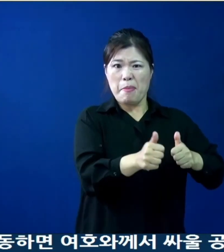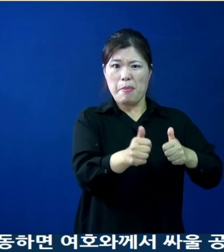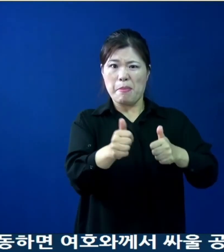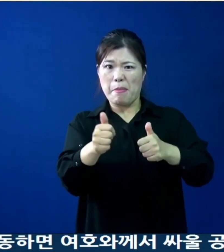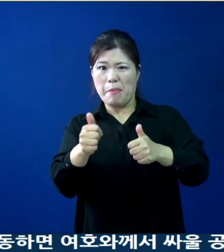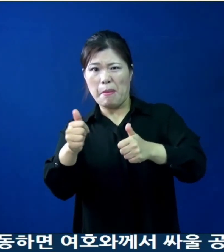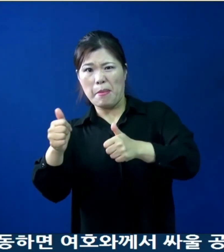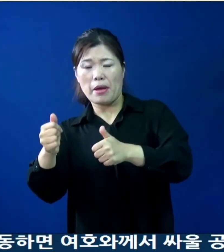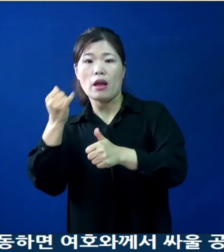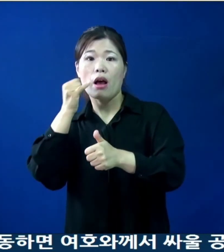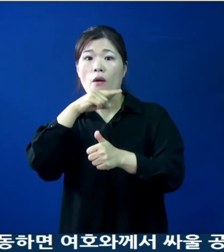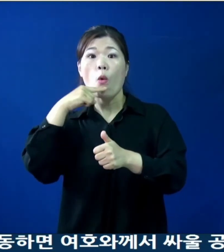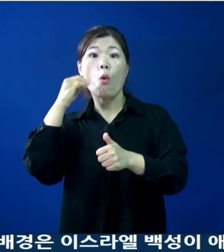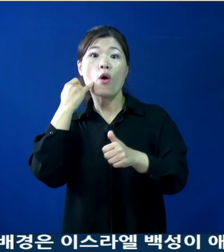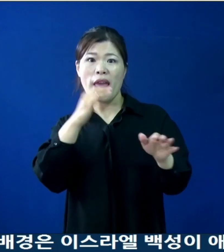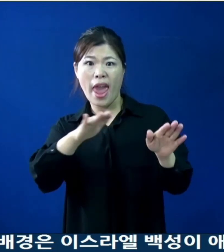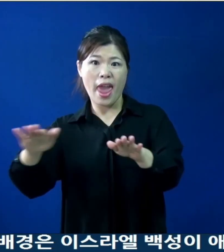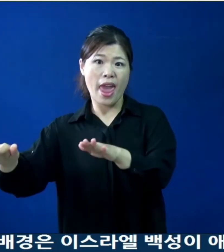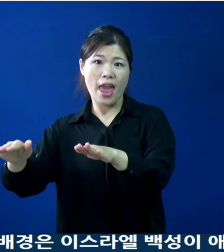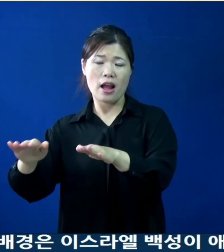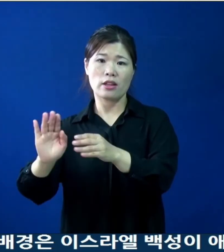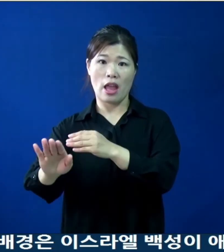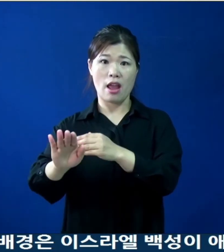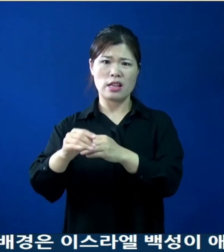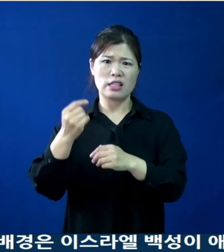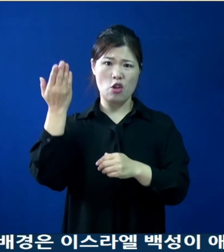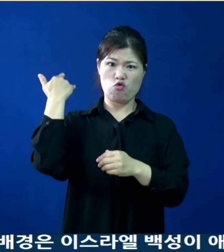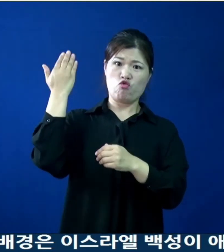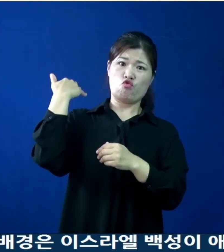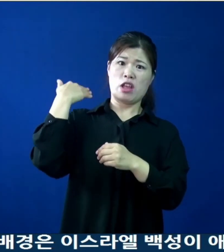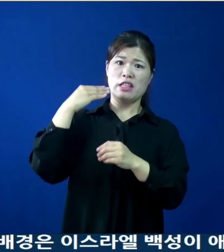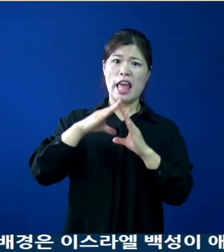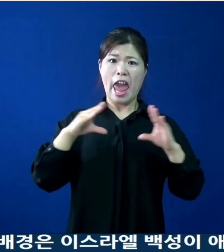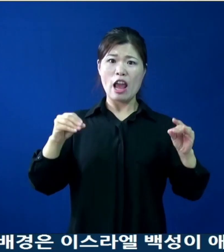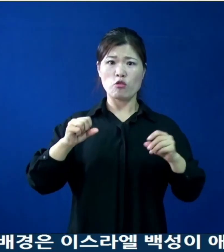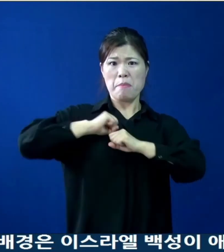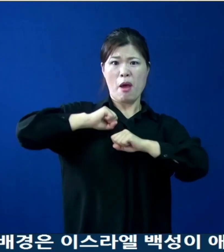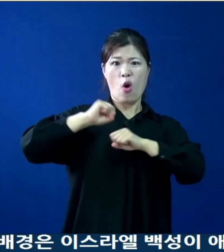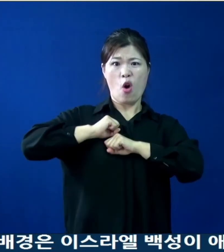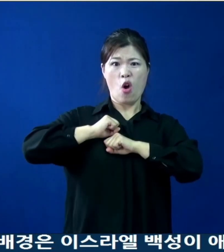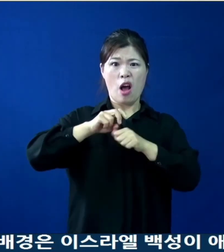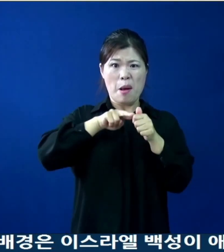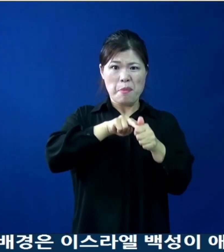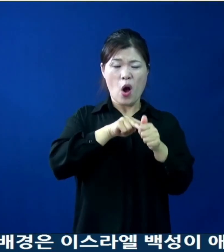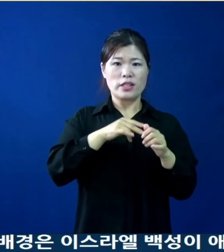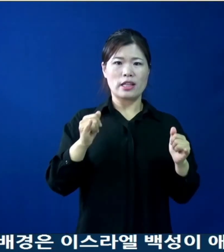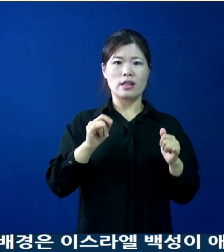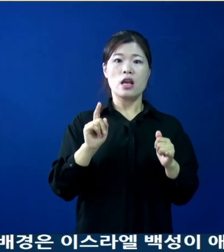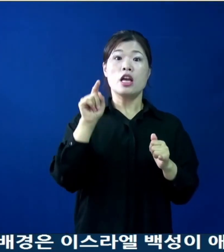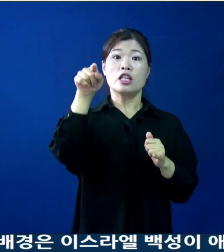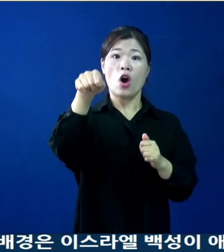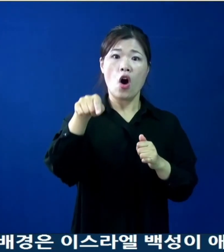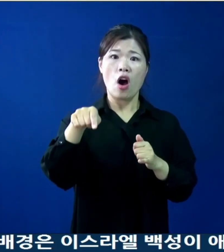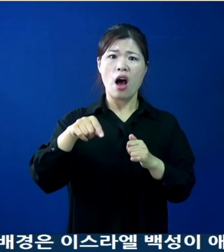어디까지 갔습니까? 홍해 앞에. 앞에는 홍해, 뒤에는 이스라엘 애굽의 병거. 이래도 죽고 저래도 죽는